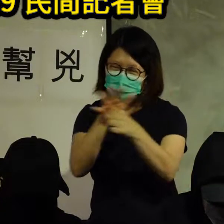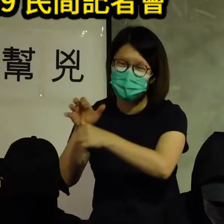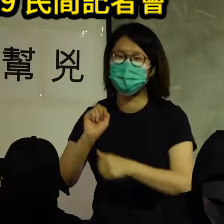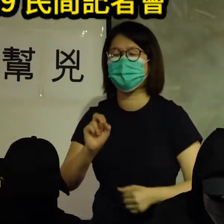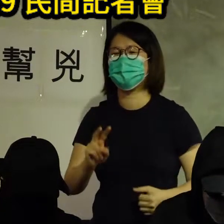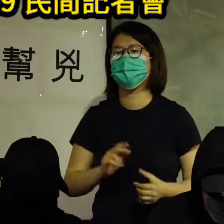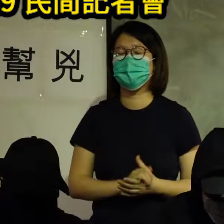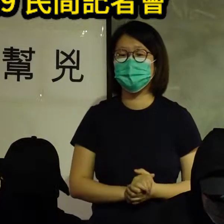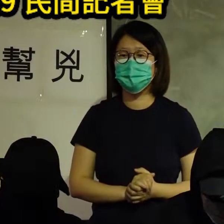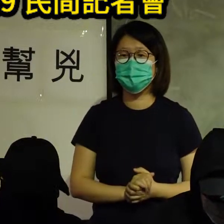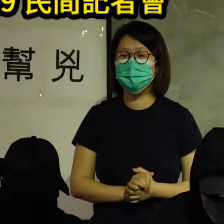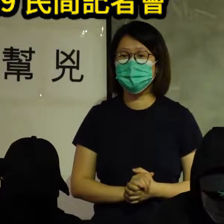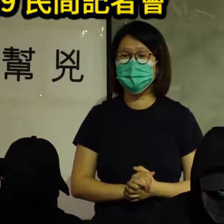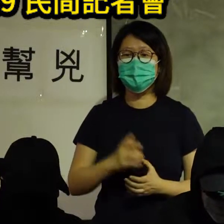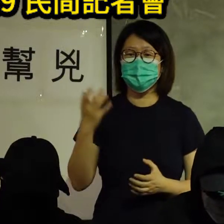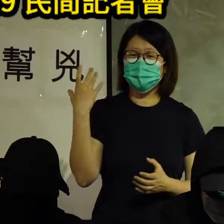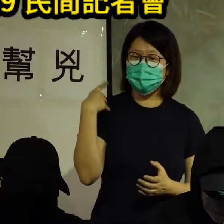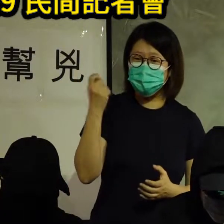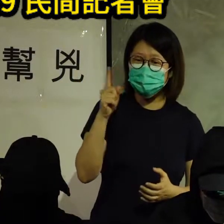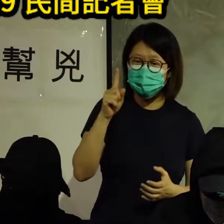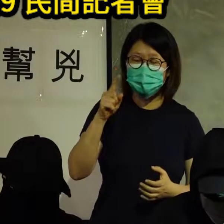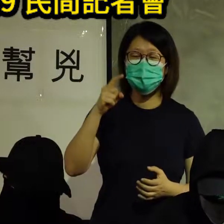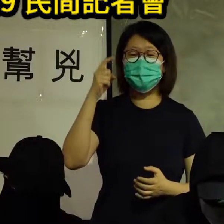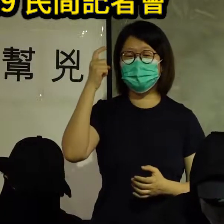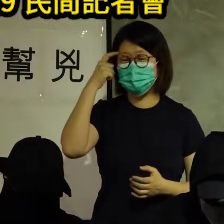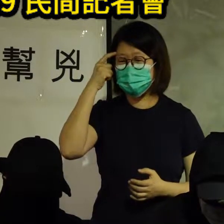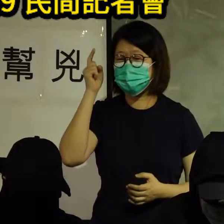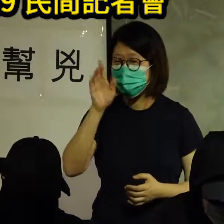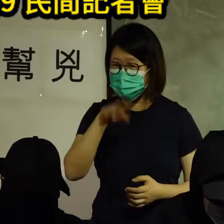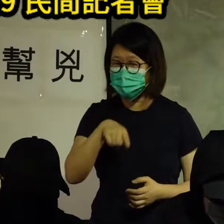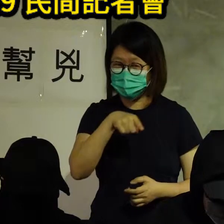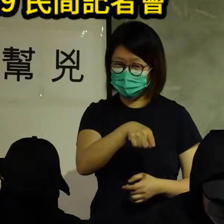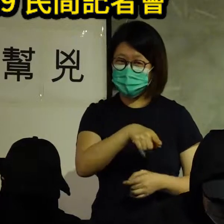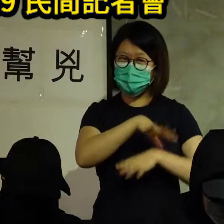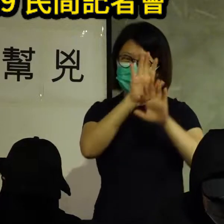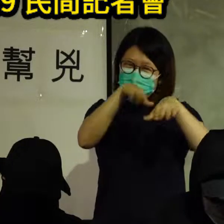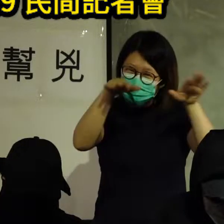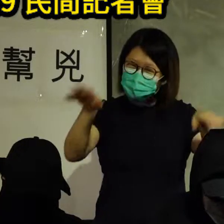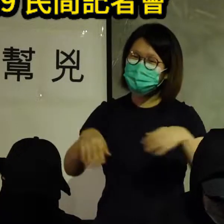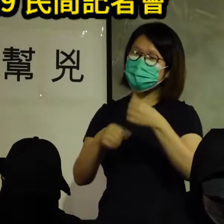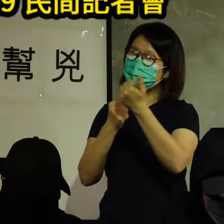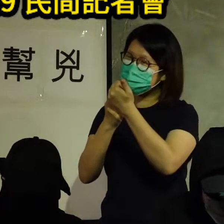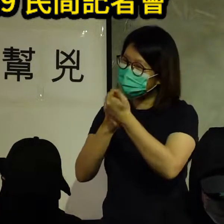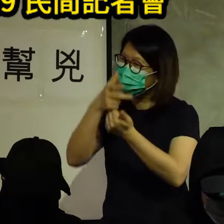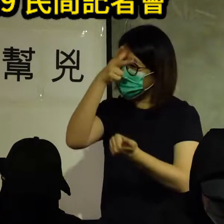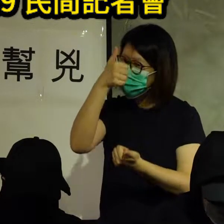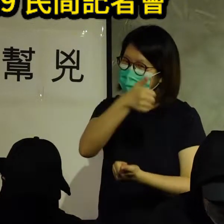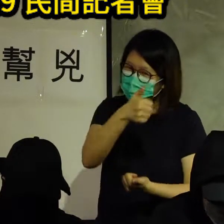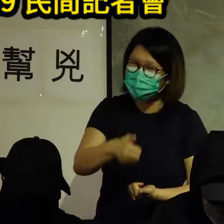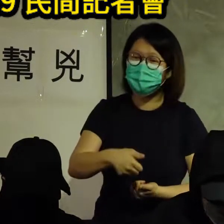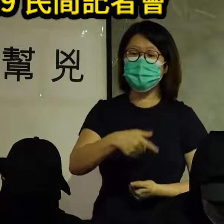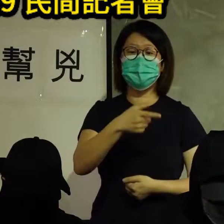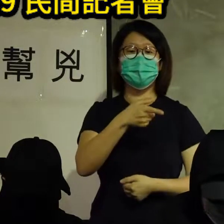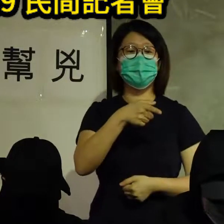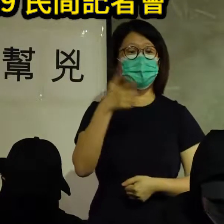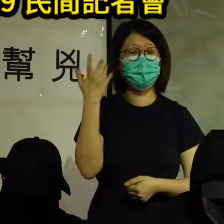頻出頭獻明希望推動23條立法方稱能夠維護他國安全